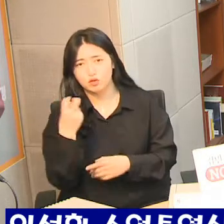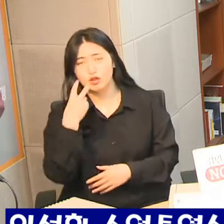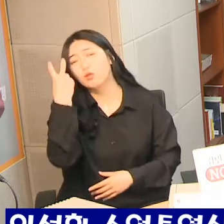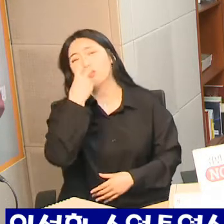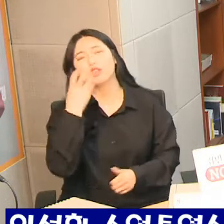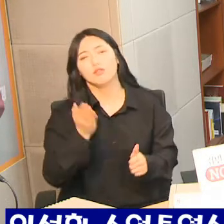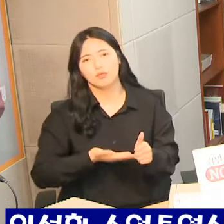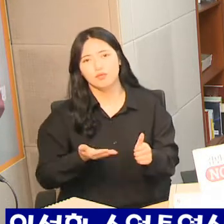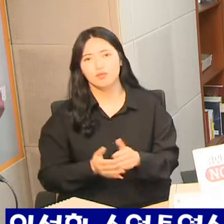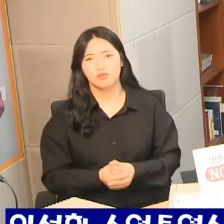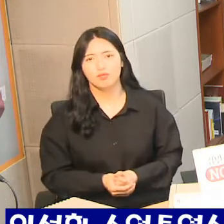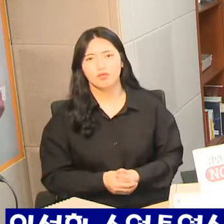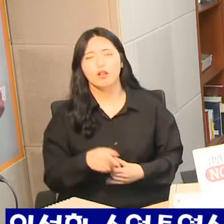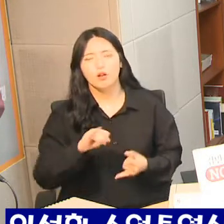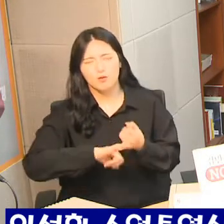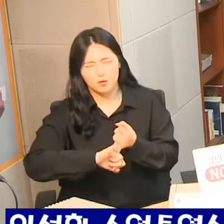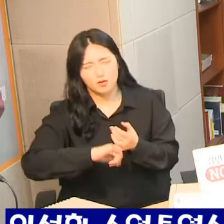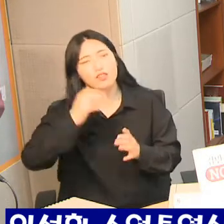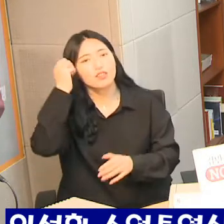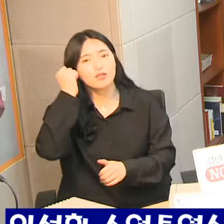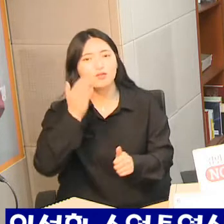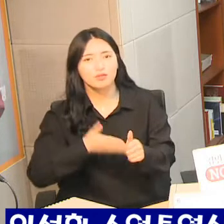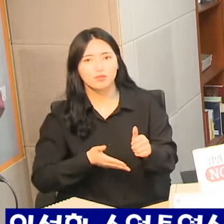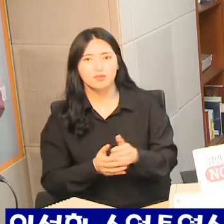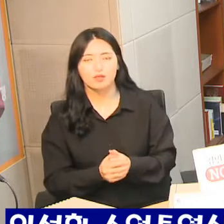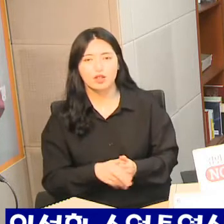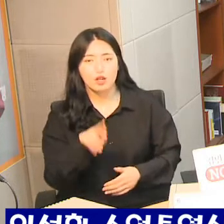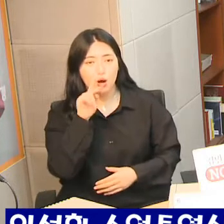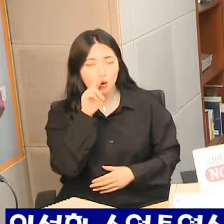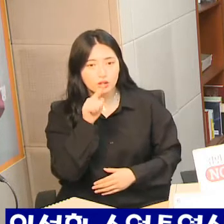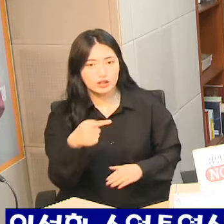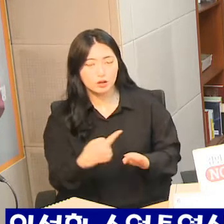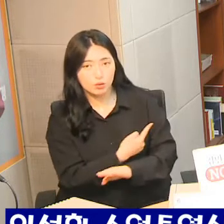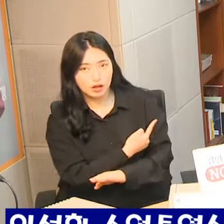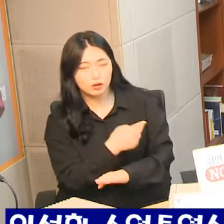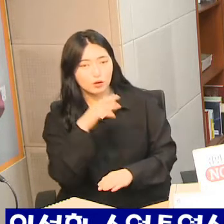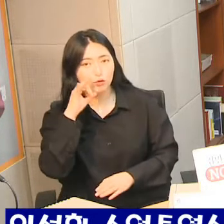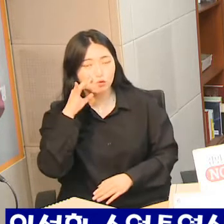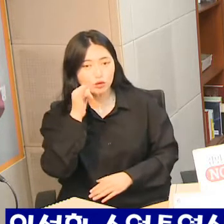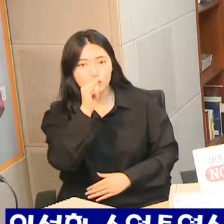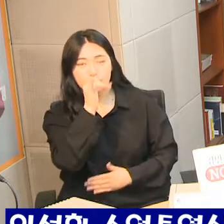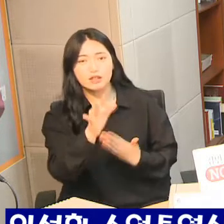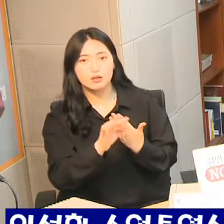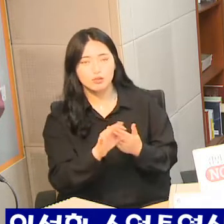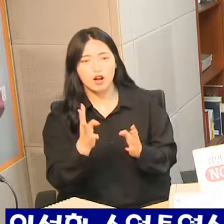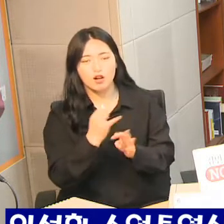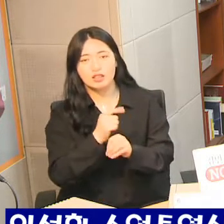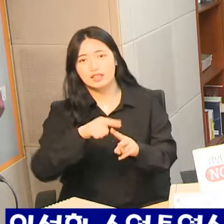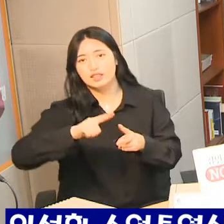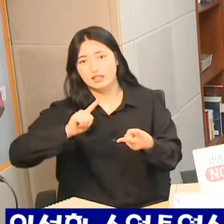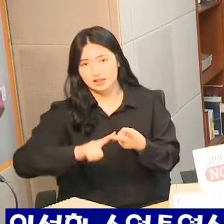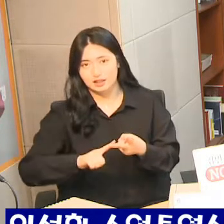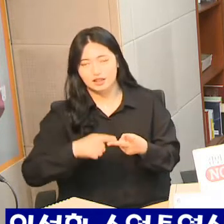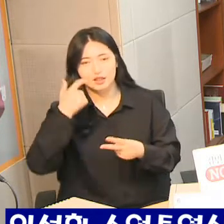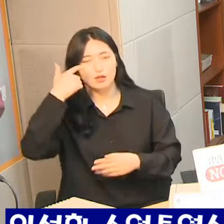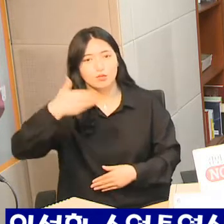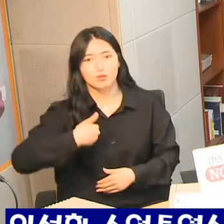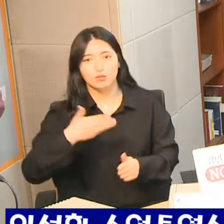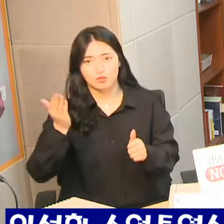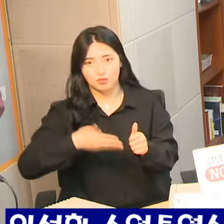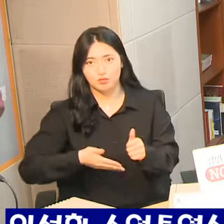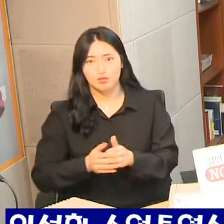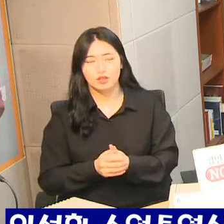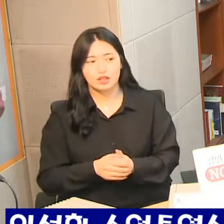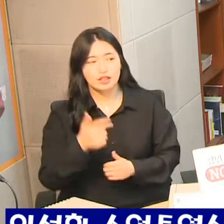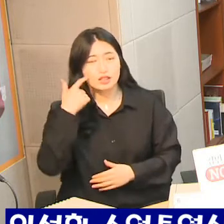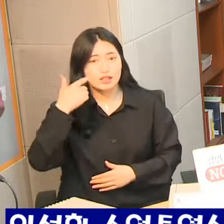같아요. 그거 꼭 기억하시고요. 여러분 혹시 이 외에도 궁금한 내용 있으시면 언제든지 또 문의해 주시고